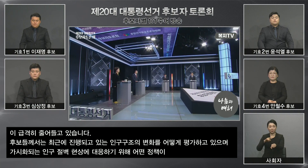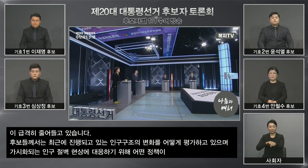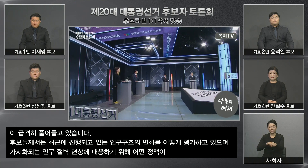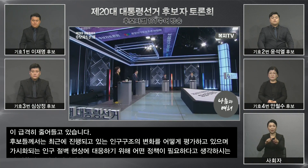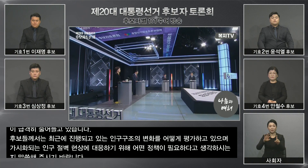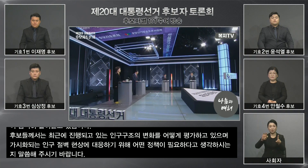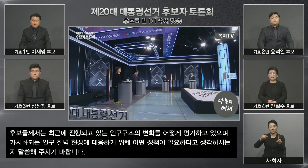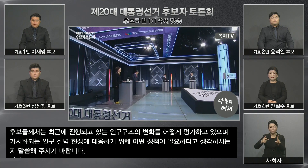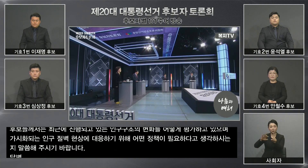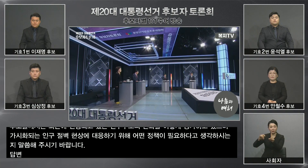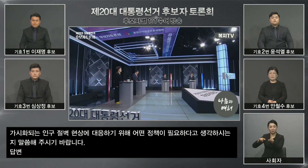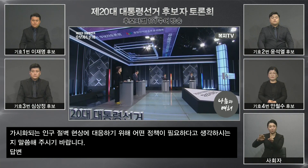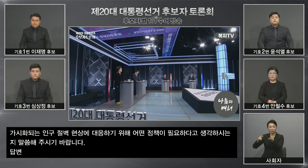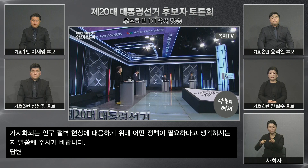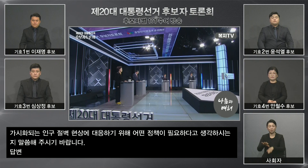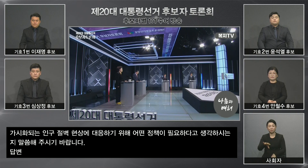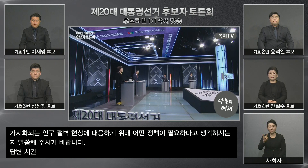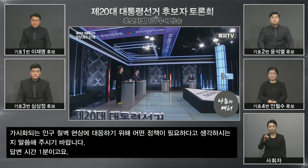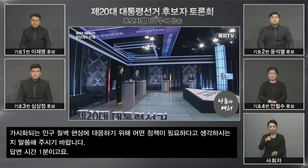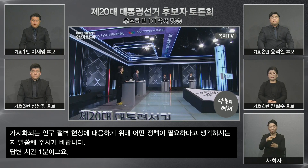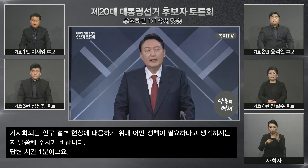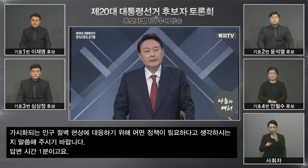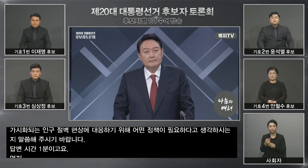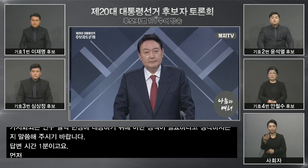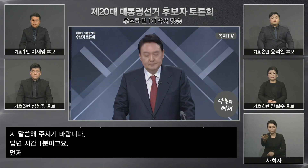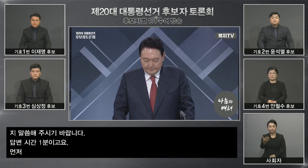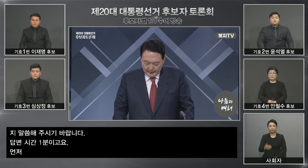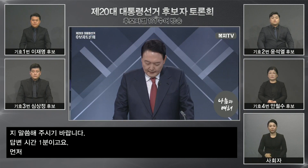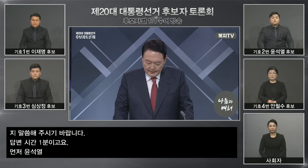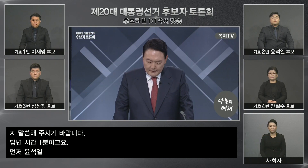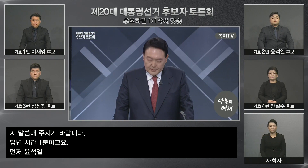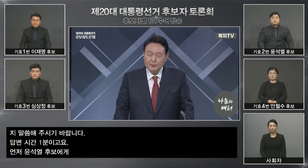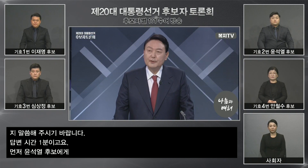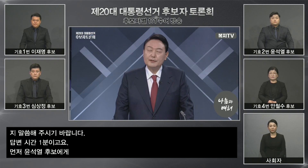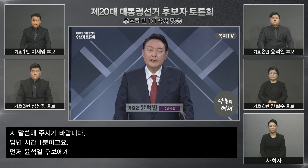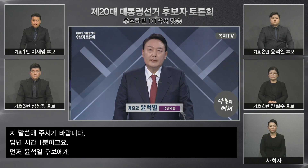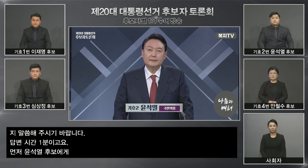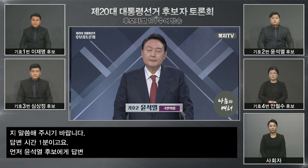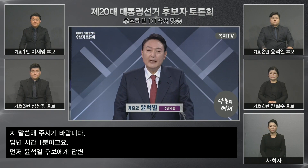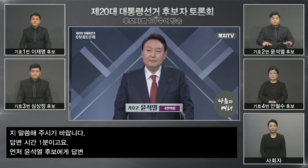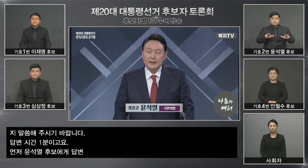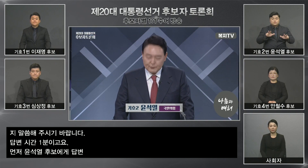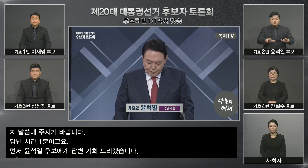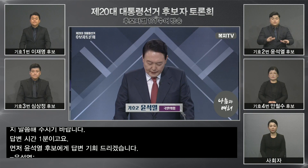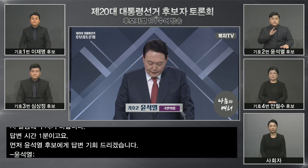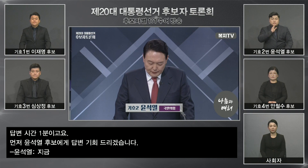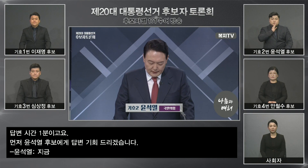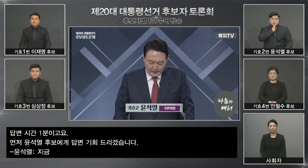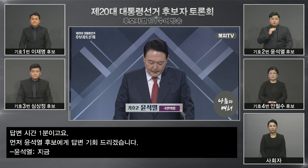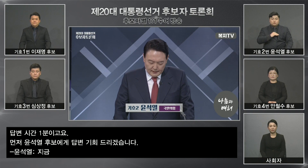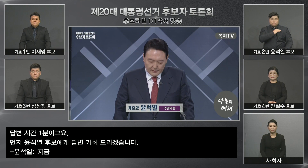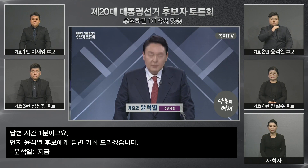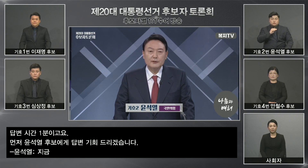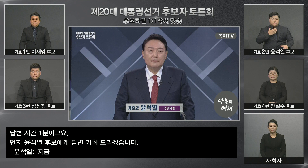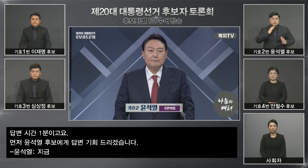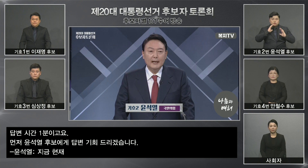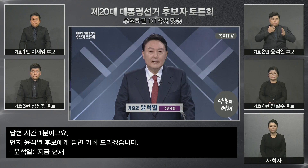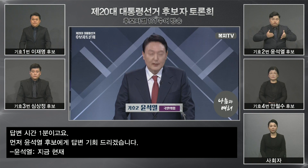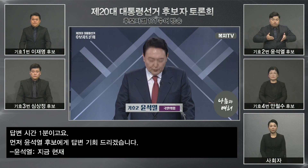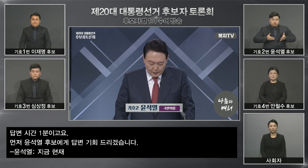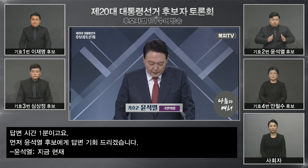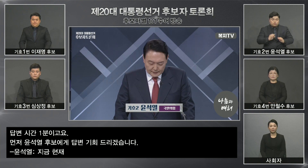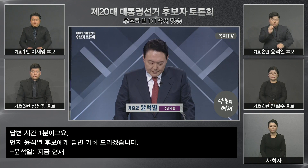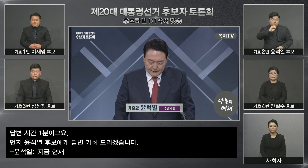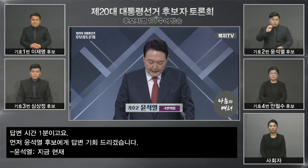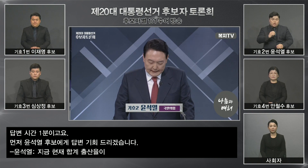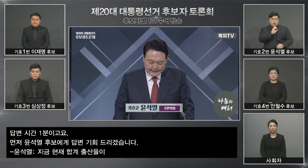먼저 윤석열 후보에게 답변 기회 드리겠습니다. 네. 지금 현재 합계 출산율이